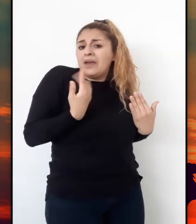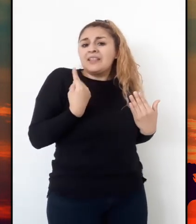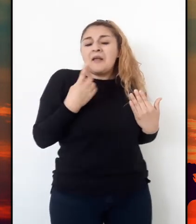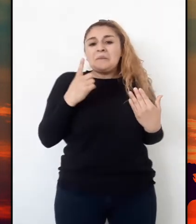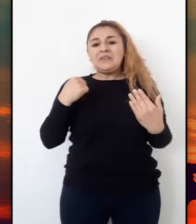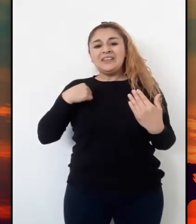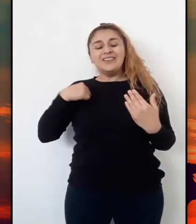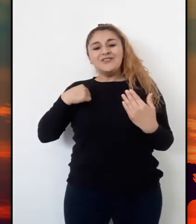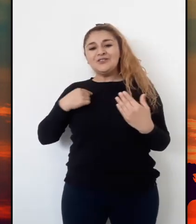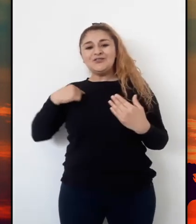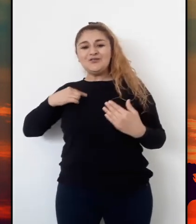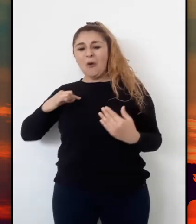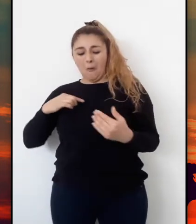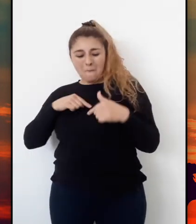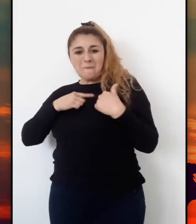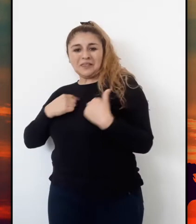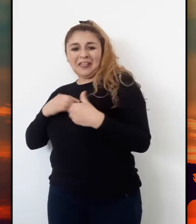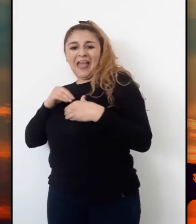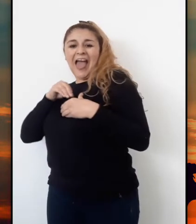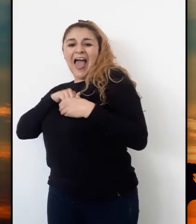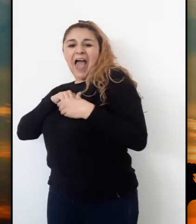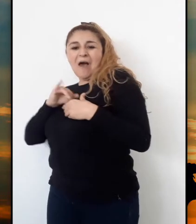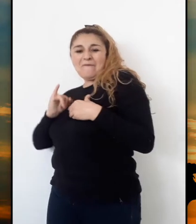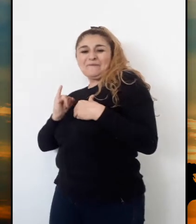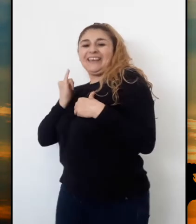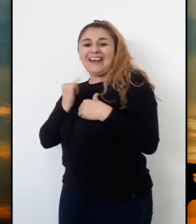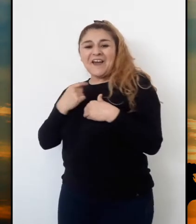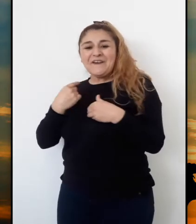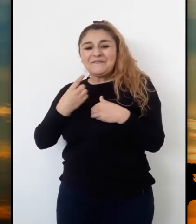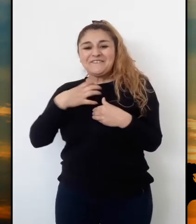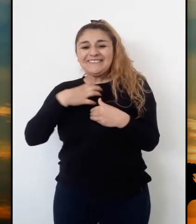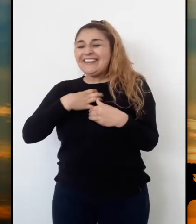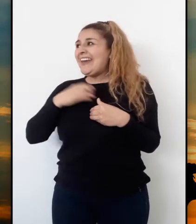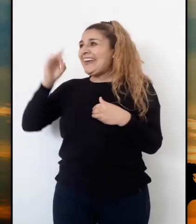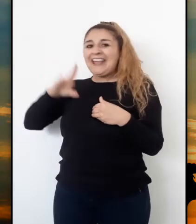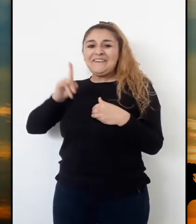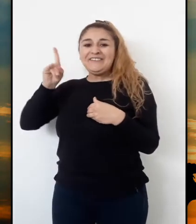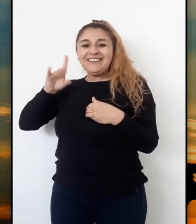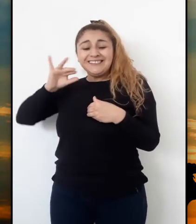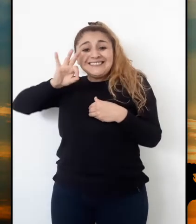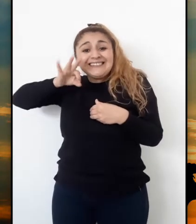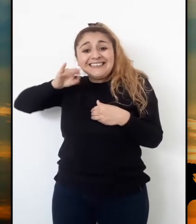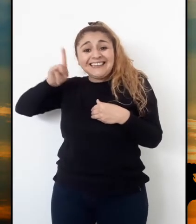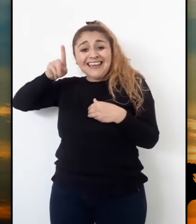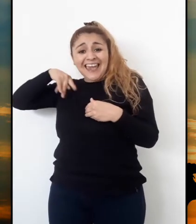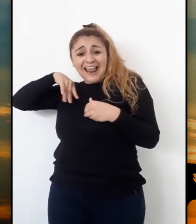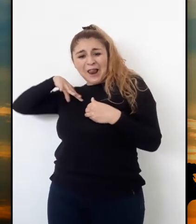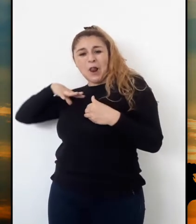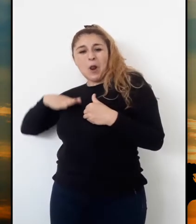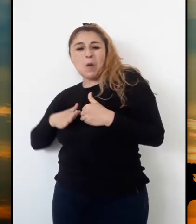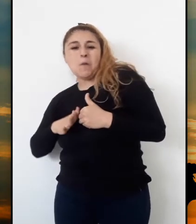duerme en paz y en seguridad. Ce n'est pas l'abondance de grains. No fue la